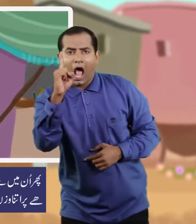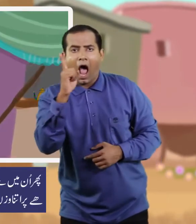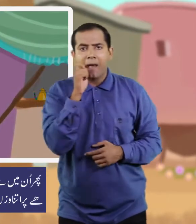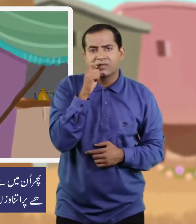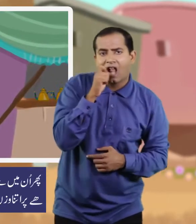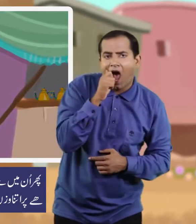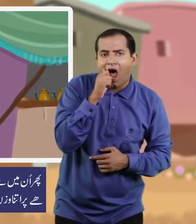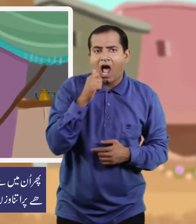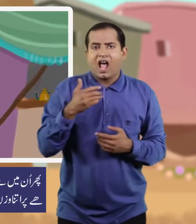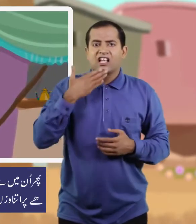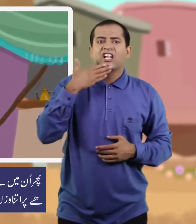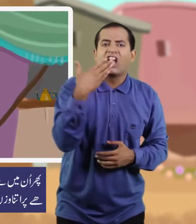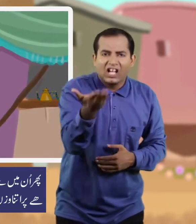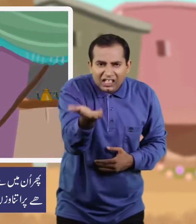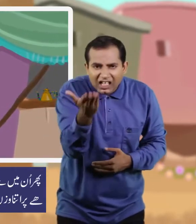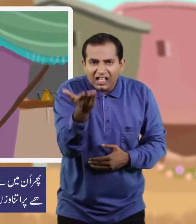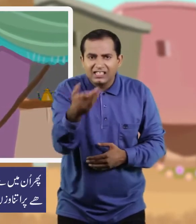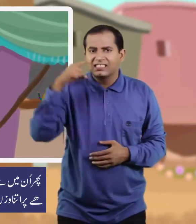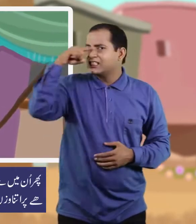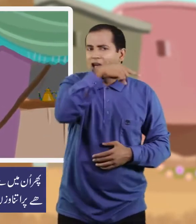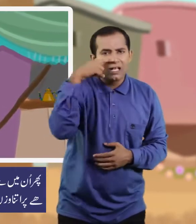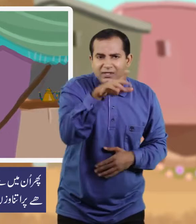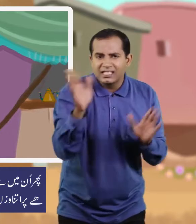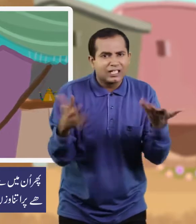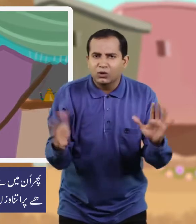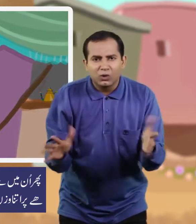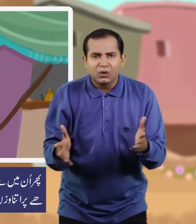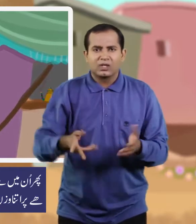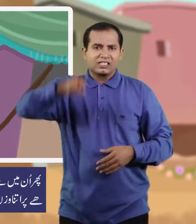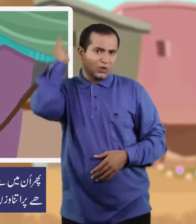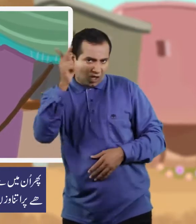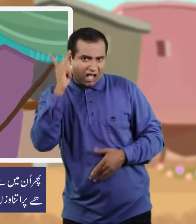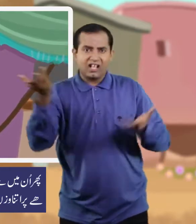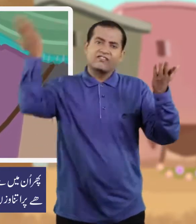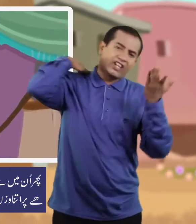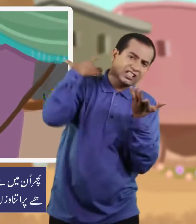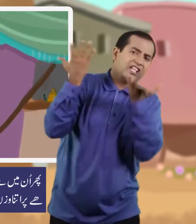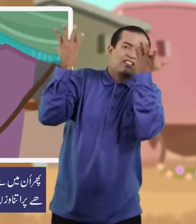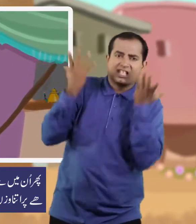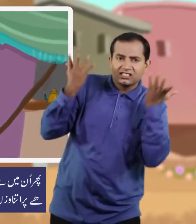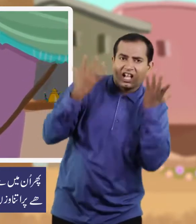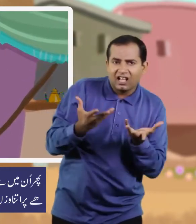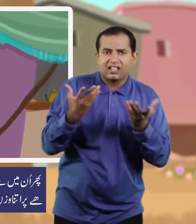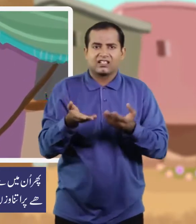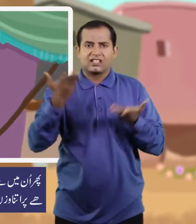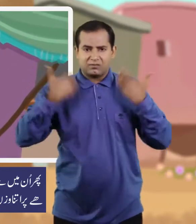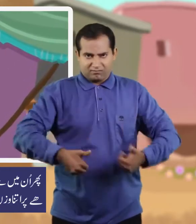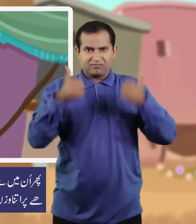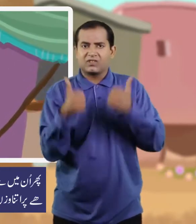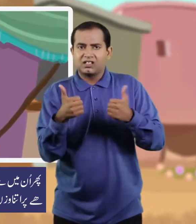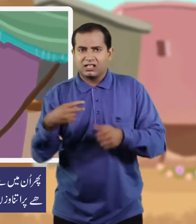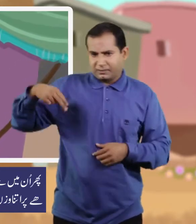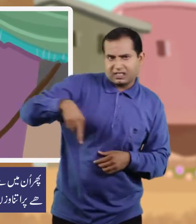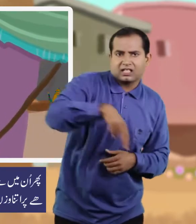ओए तुम लोगों को शर्म आनी चाहिए कि घदे पर इतना वजन डाला हुआ है, हत्ता कि तुम लोग पैदल चल सकते थे.